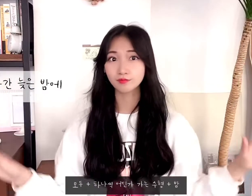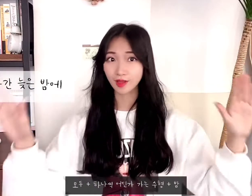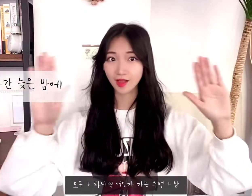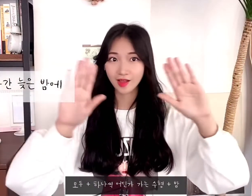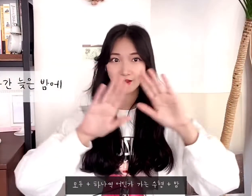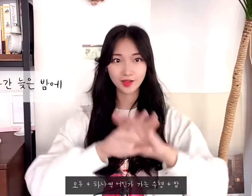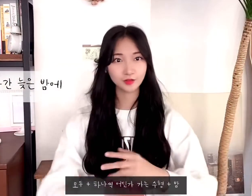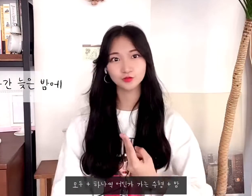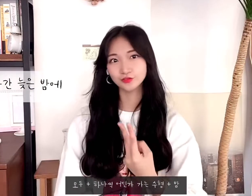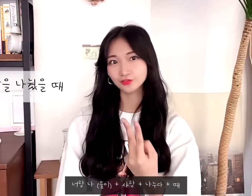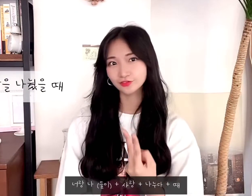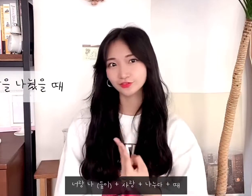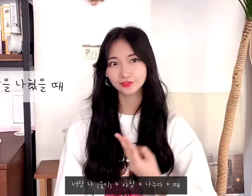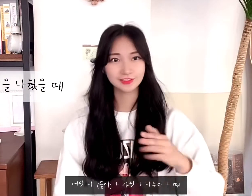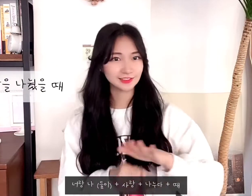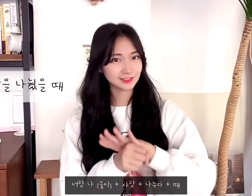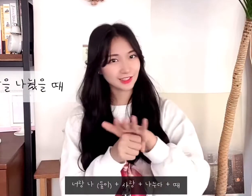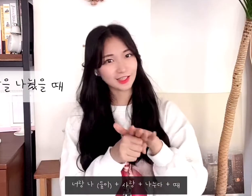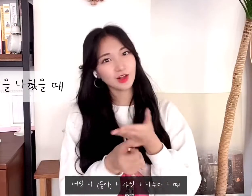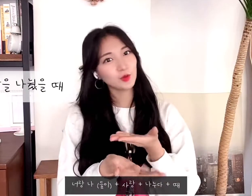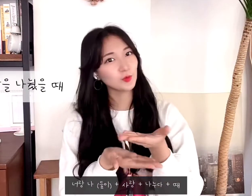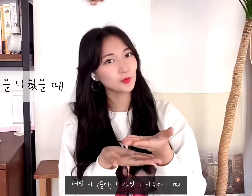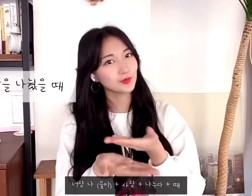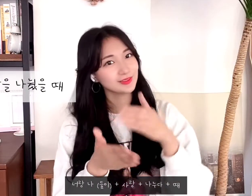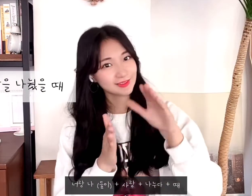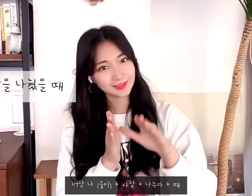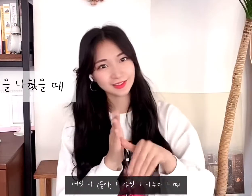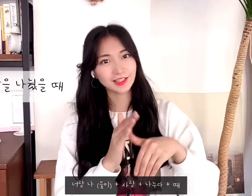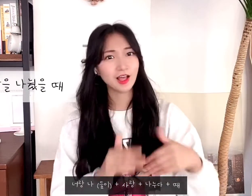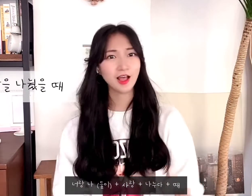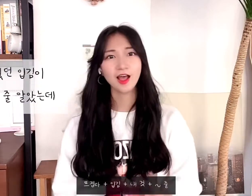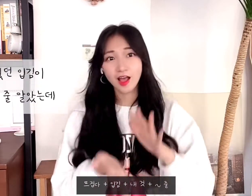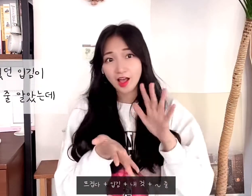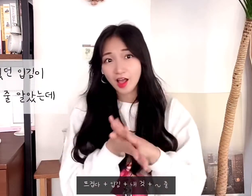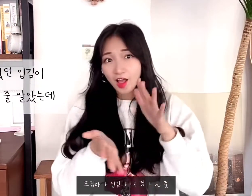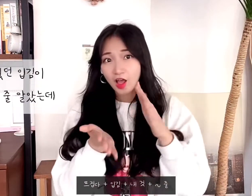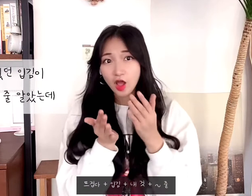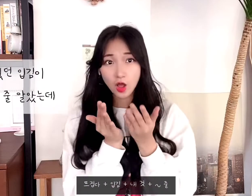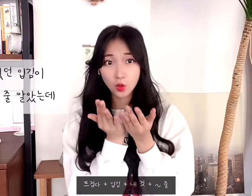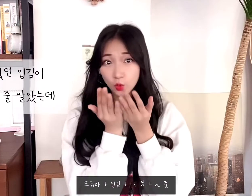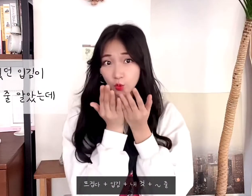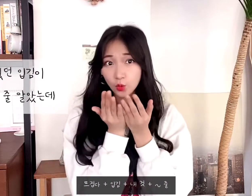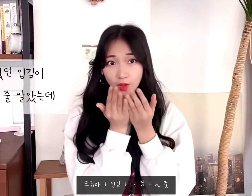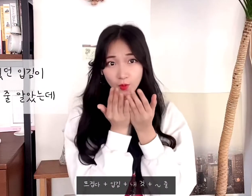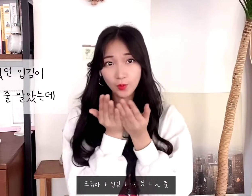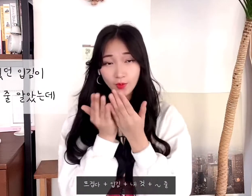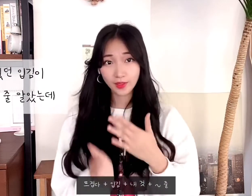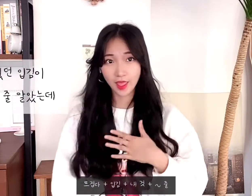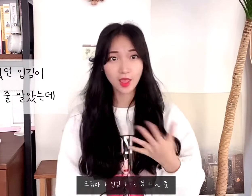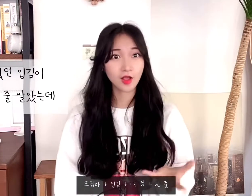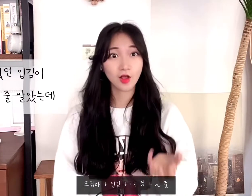우리 사랑을 나눴을 때 뜨거웠던 입김이 내 것일 줄